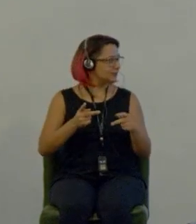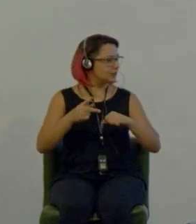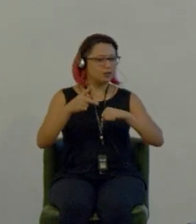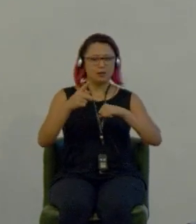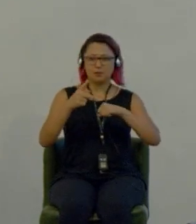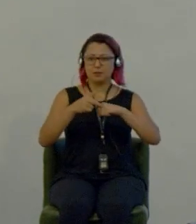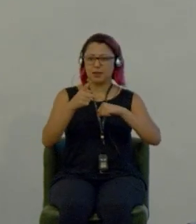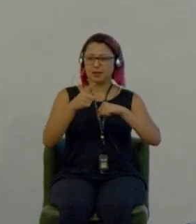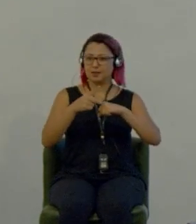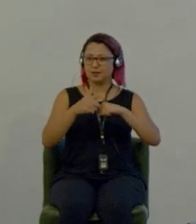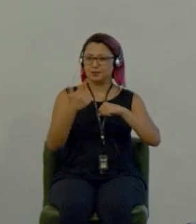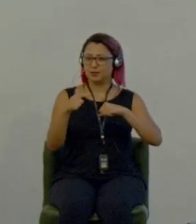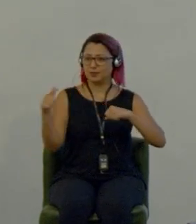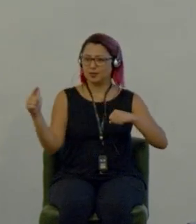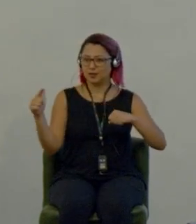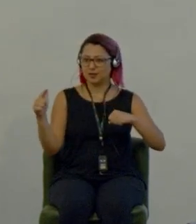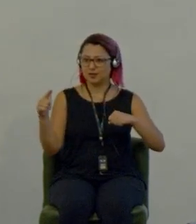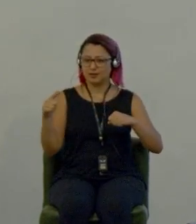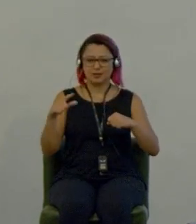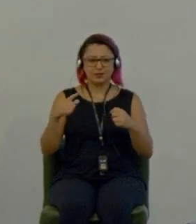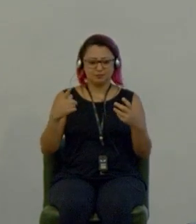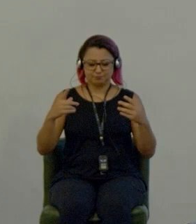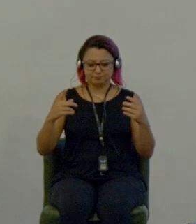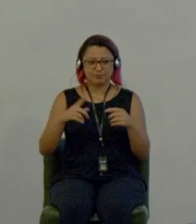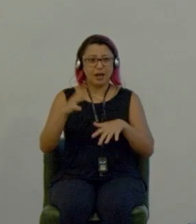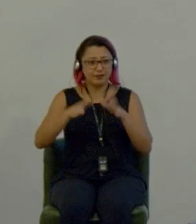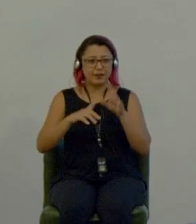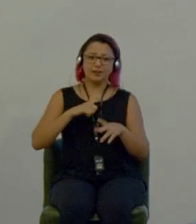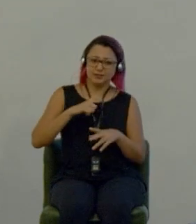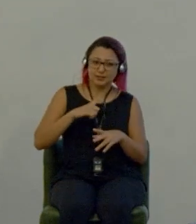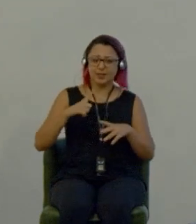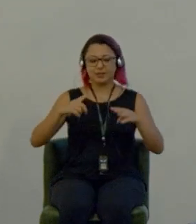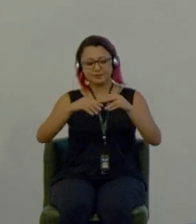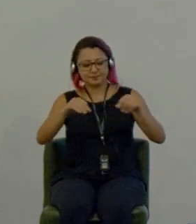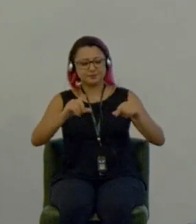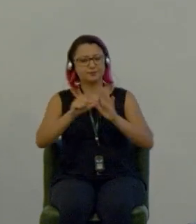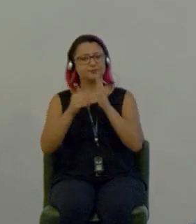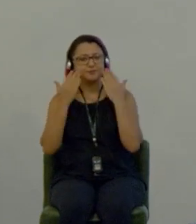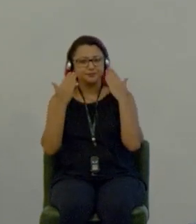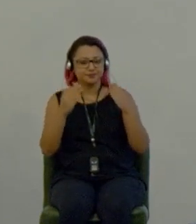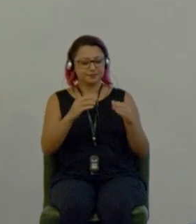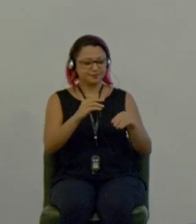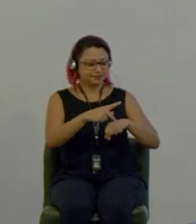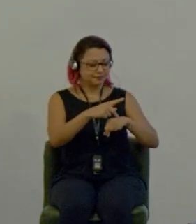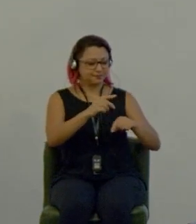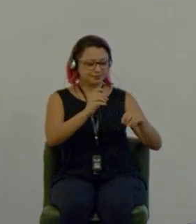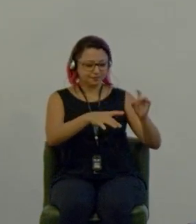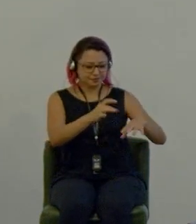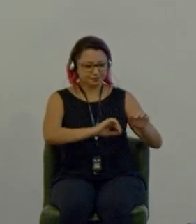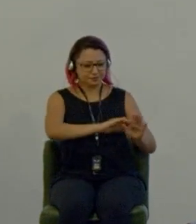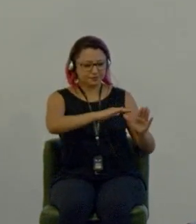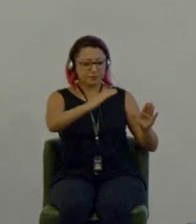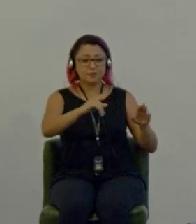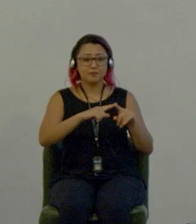não tem nada para ver, né? Um monte de caco de cerâmica na superfície. Às vezes nós temos alguns aterros, eu vou mostrar aqui, mas é muito comum que esses sítios não tenham